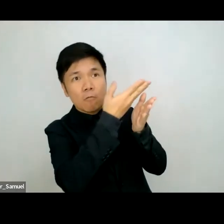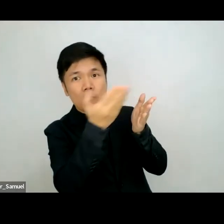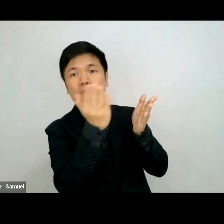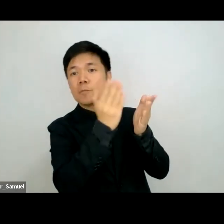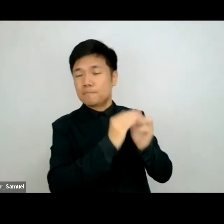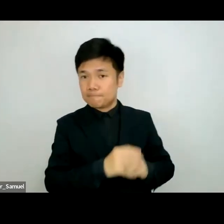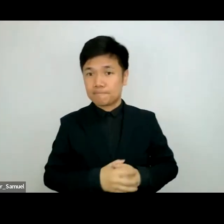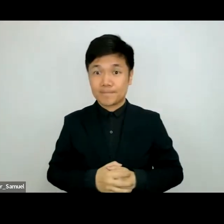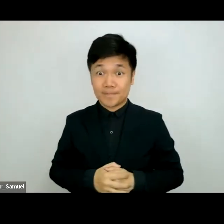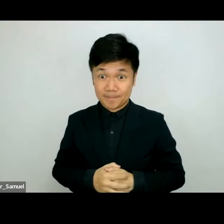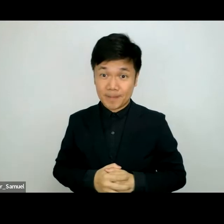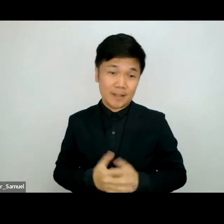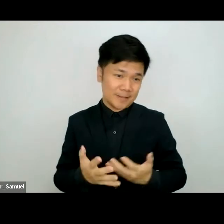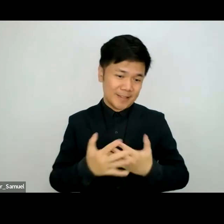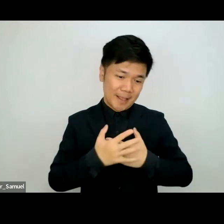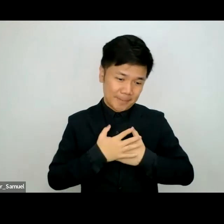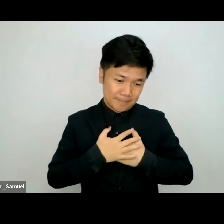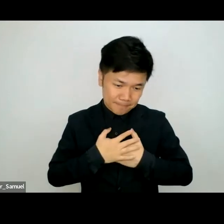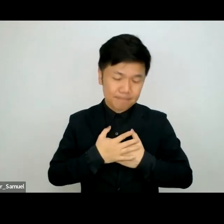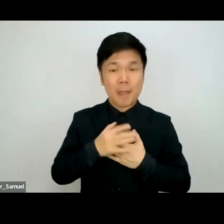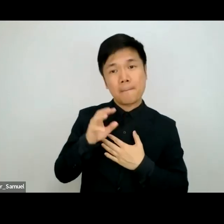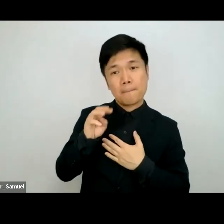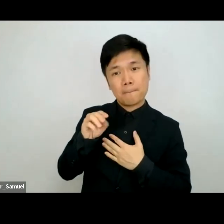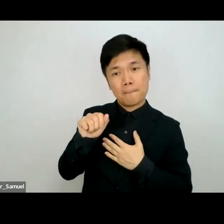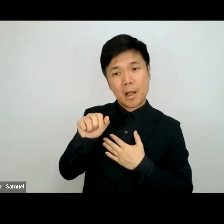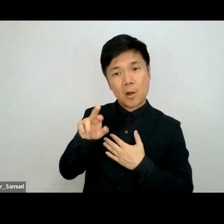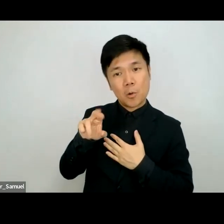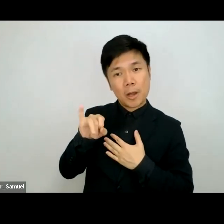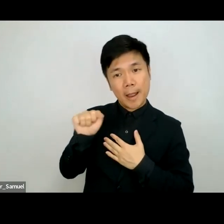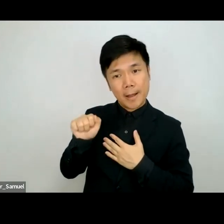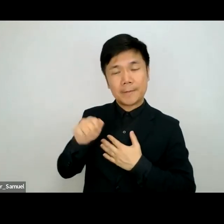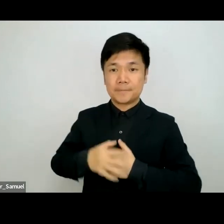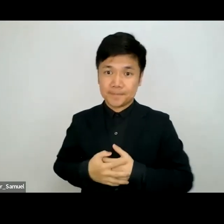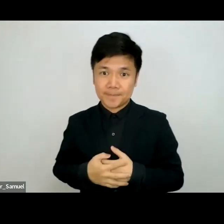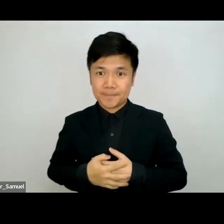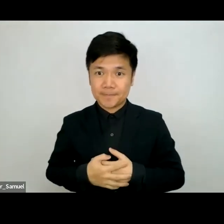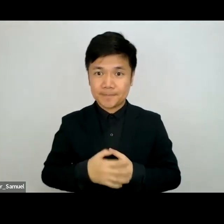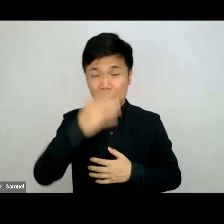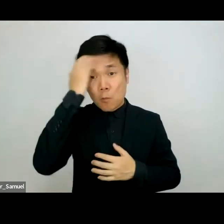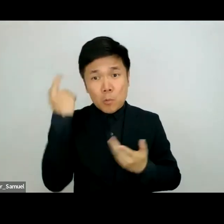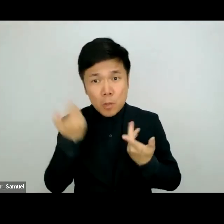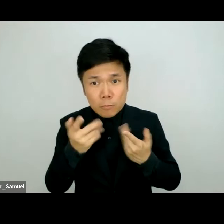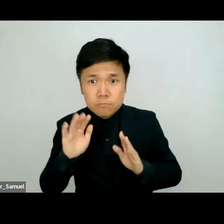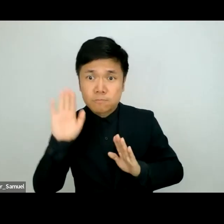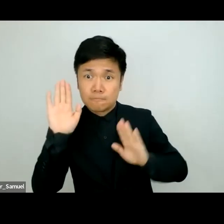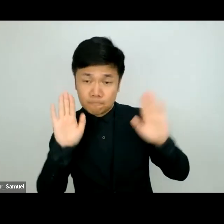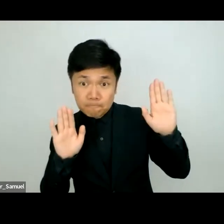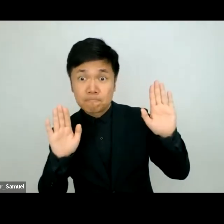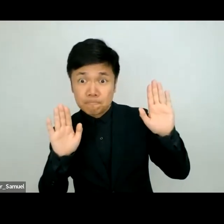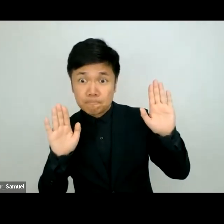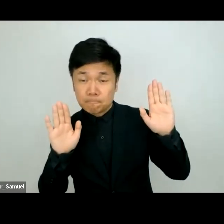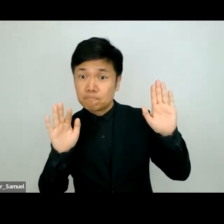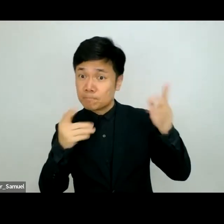la politique. Je vais maintenant présenter le prochain orateur. J'aimerais rappeler au